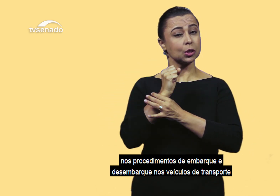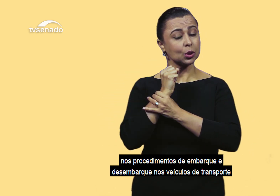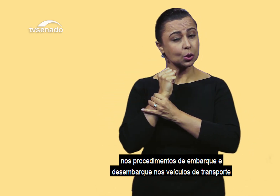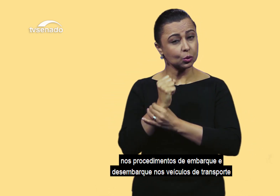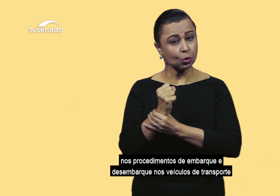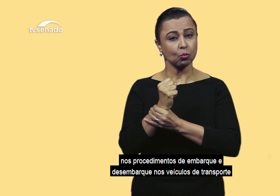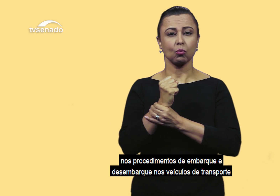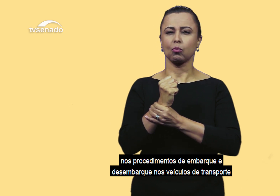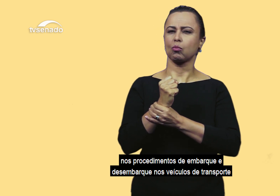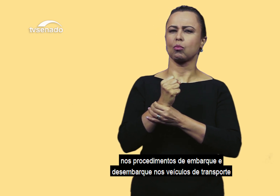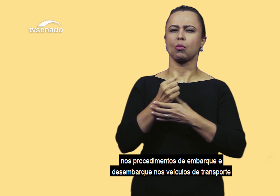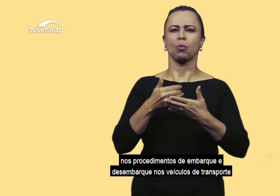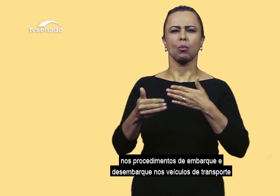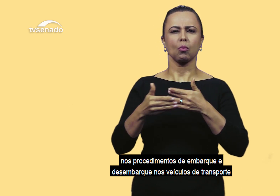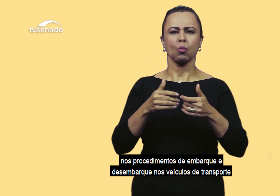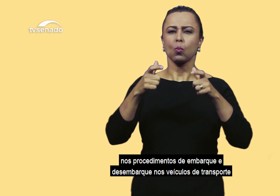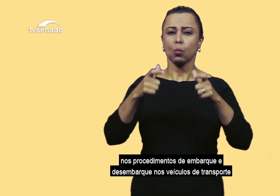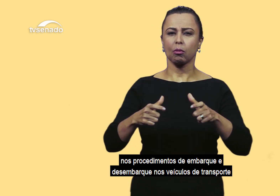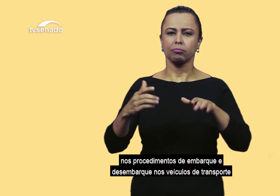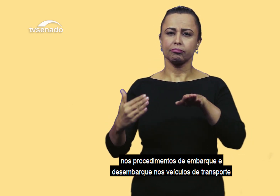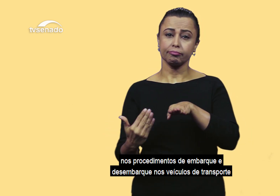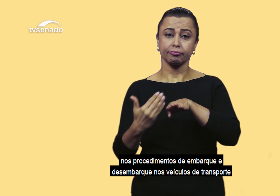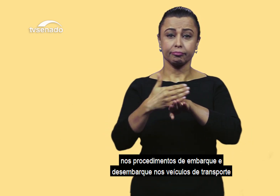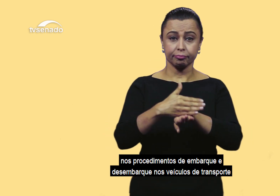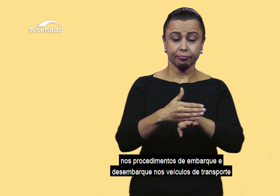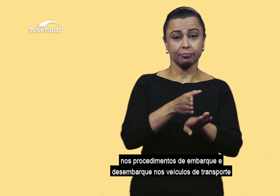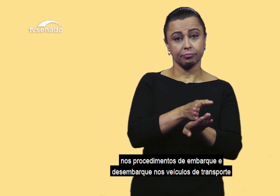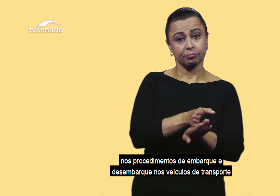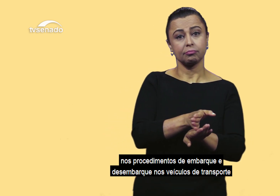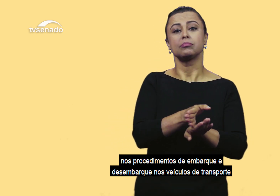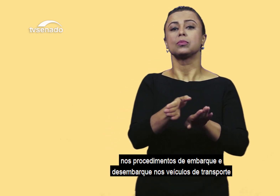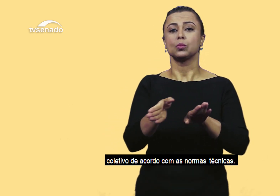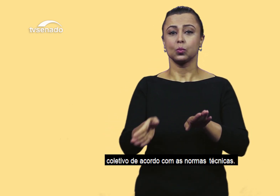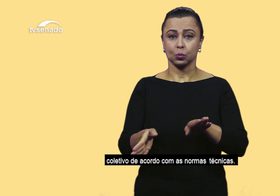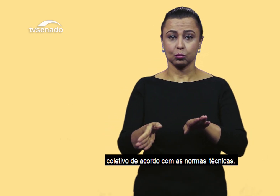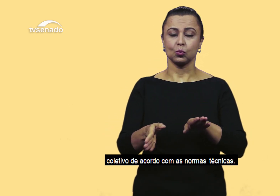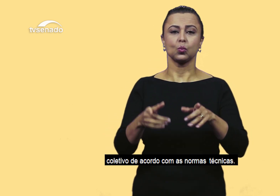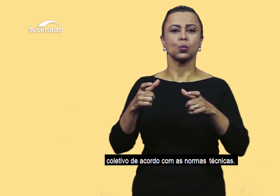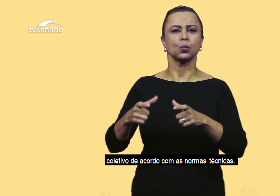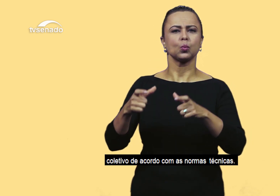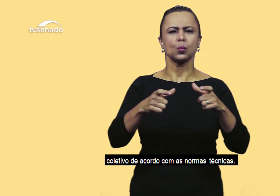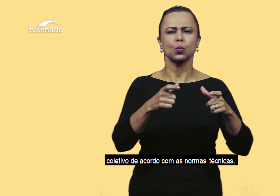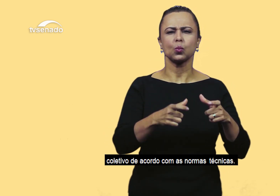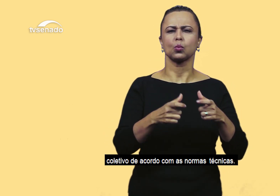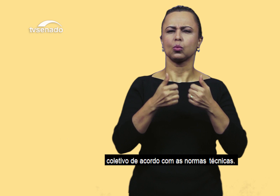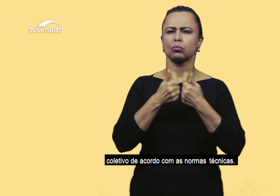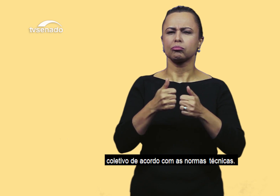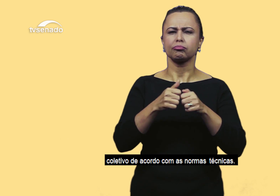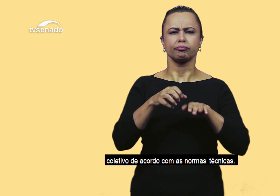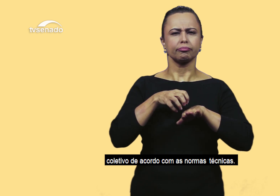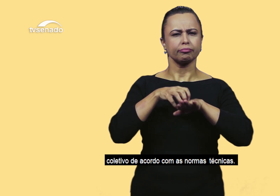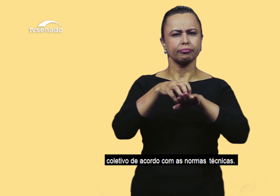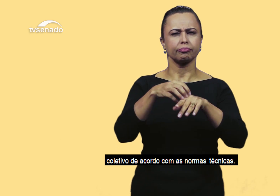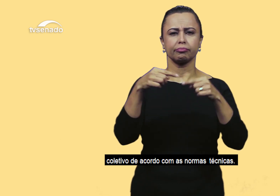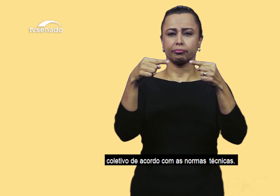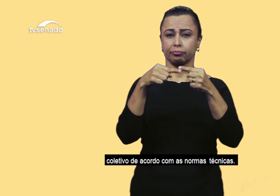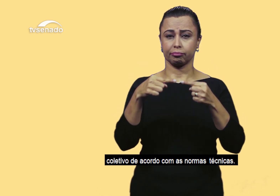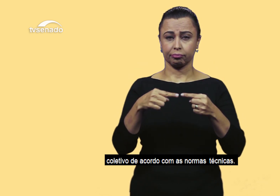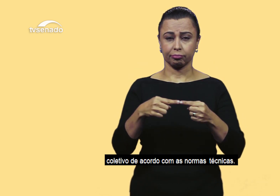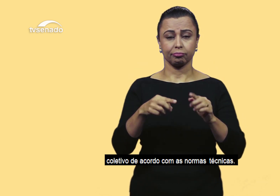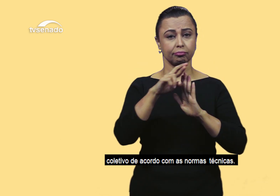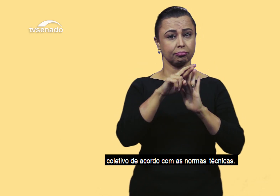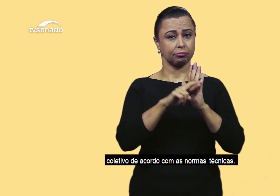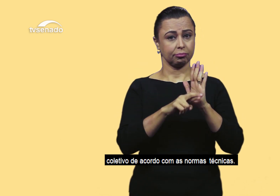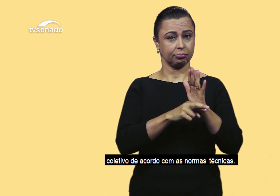nos procedimentos de embarque e de desembarque nos veículos de transporte coletivo de acordo com as normas